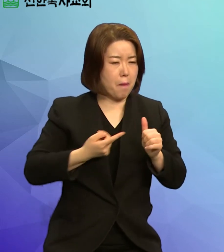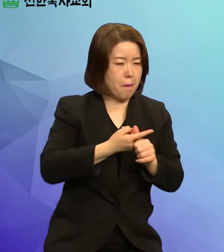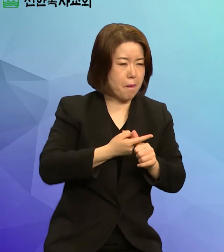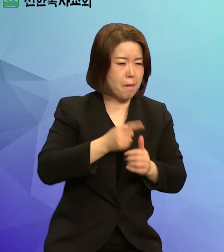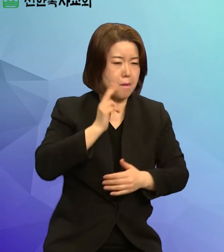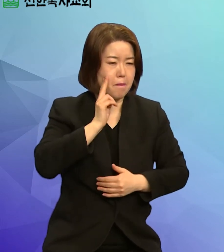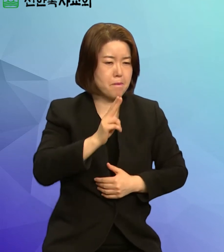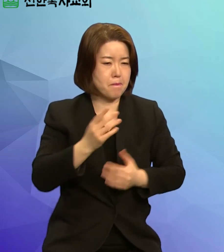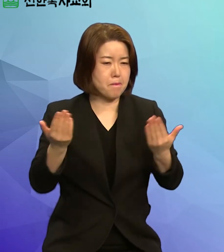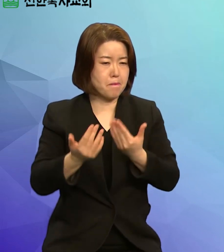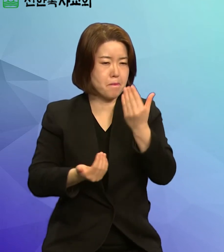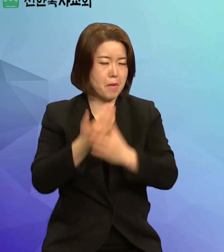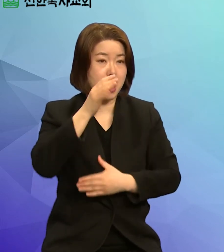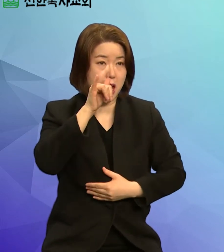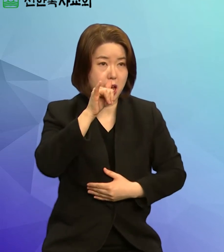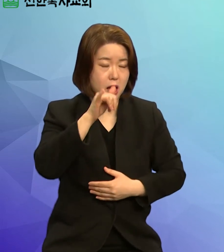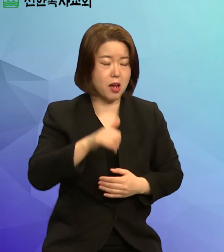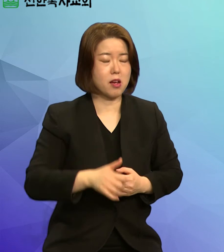사건이 있었습니다.